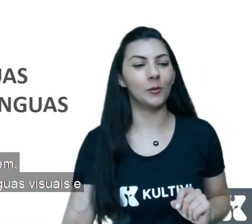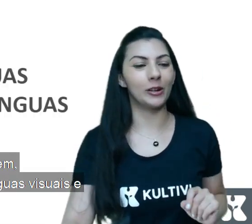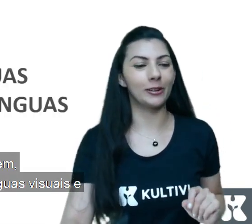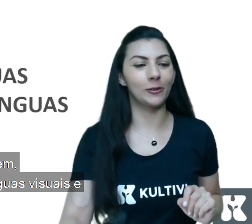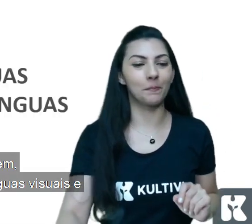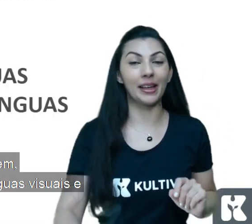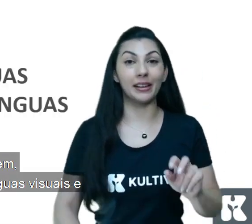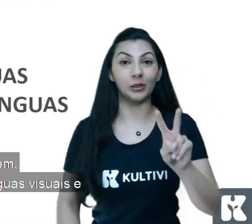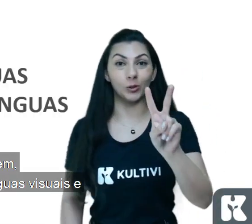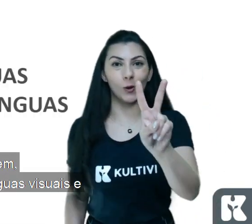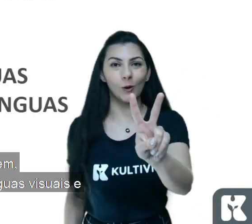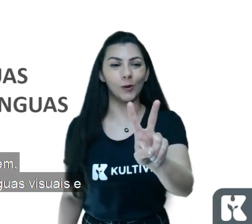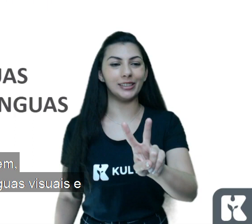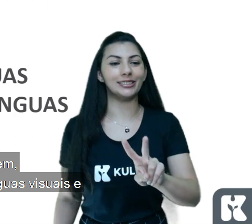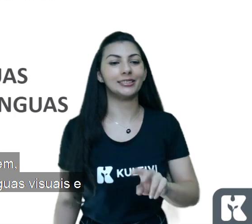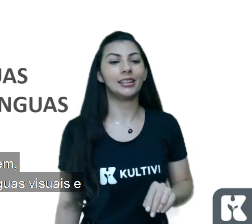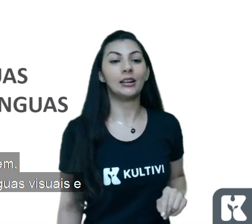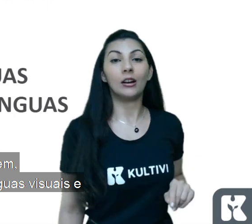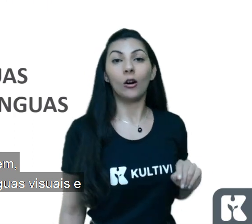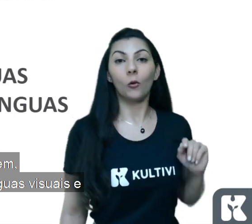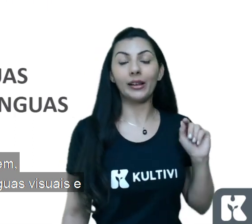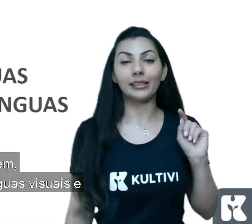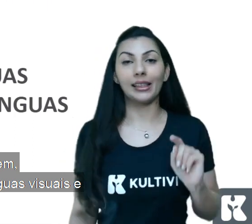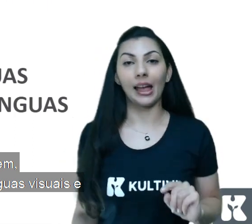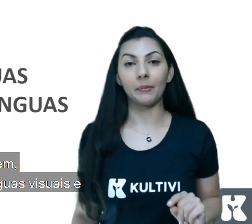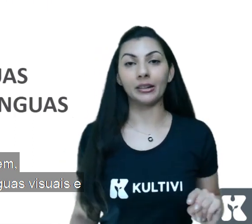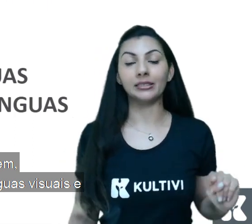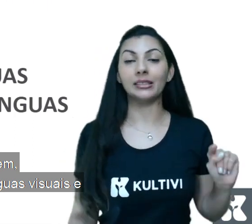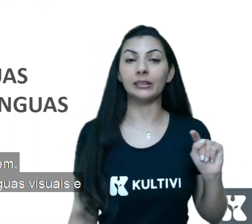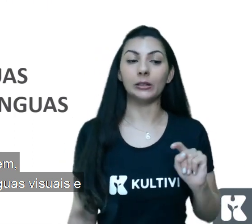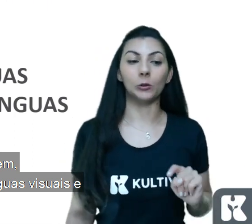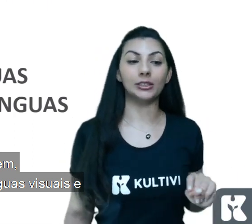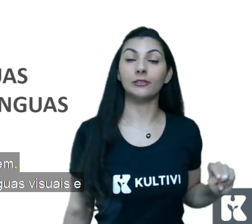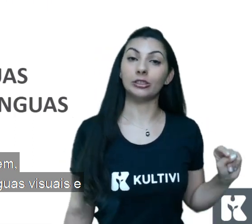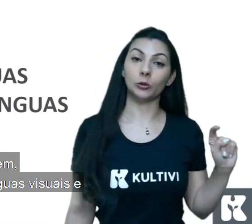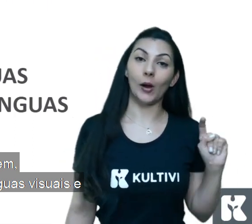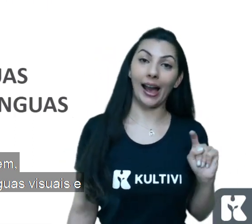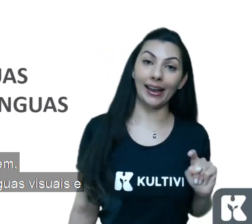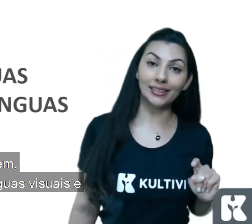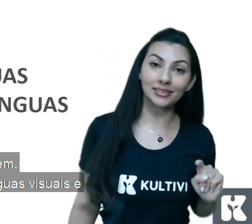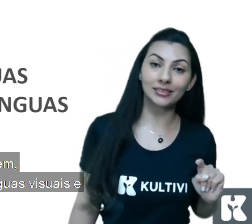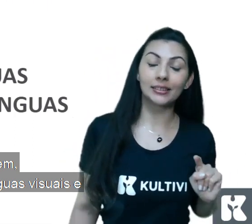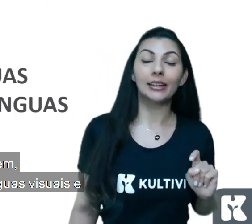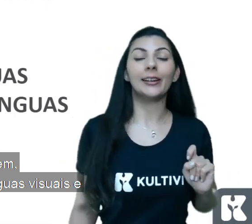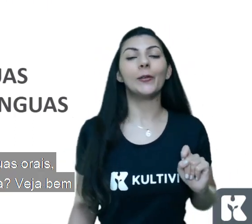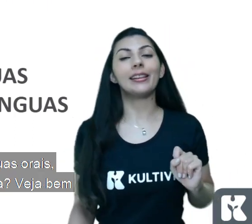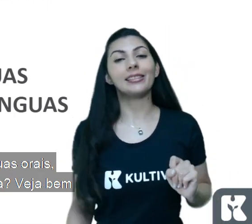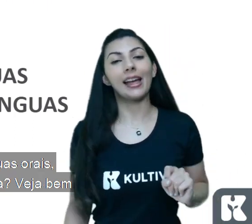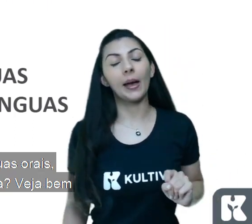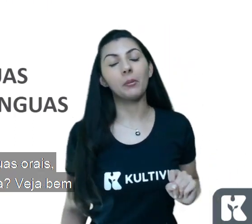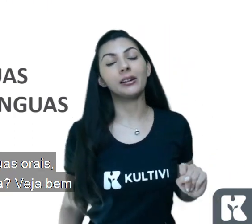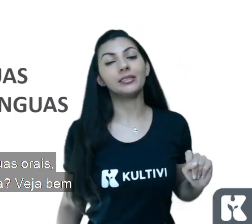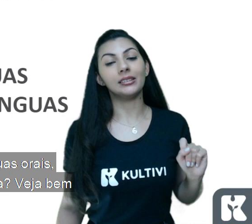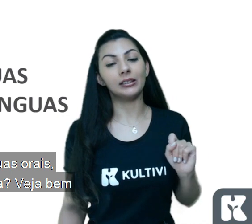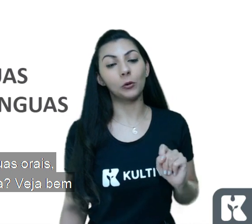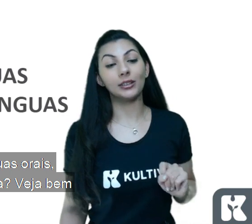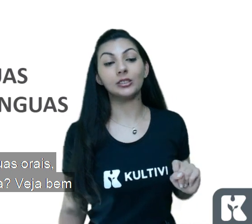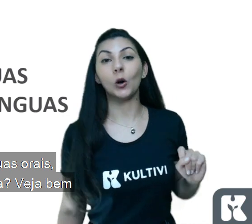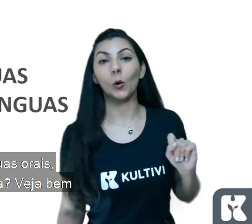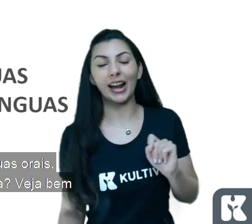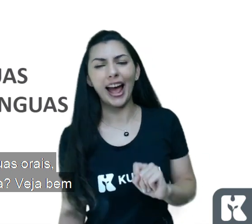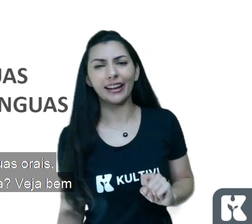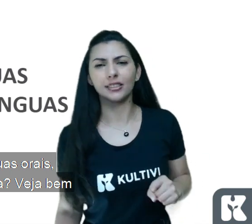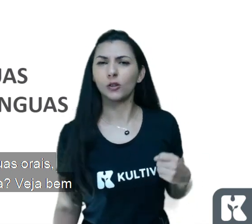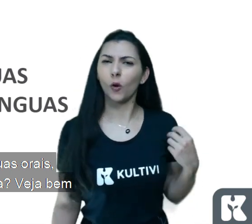Isso, muito bem. 2. O intérprete de línguas visuais e o intérprete de